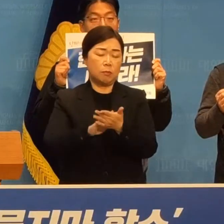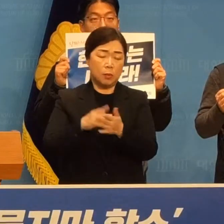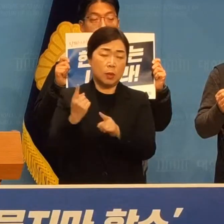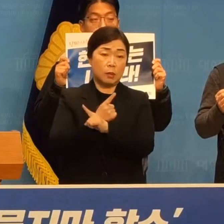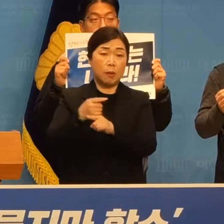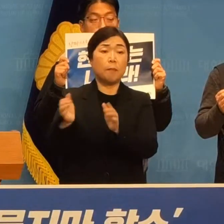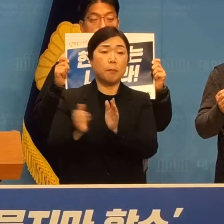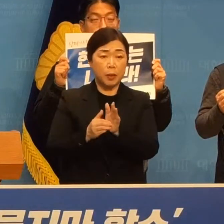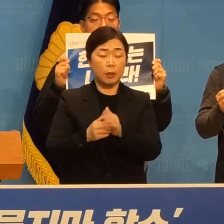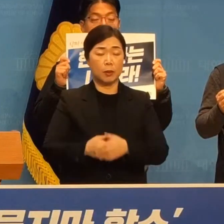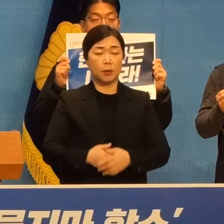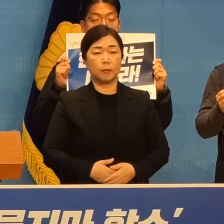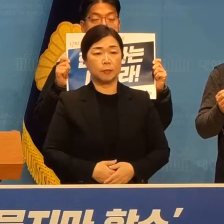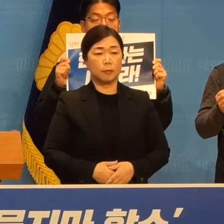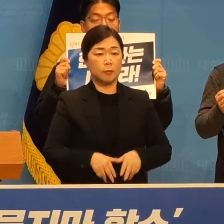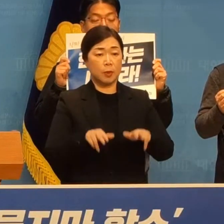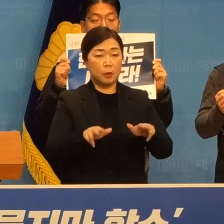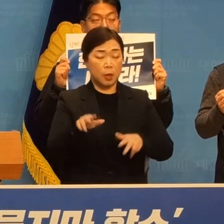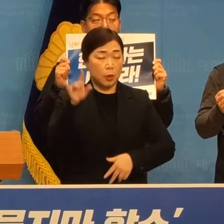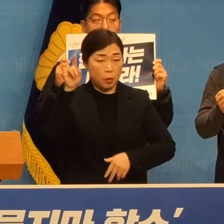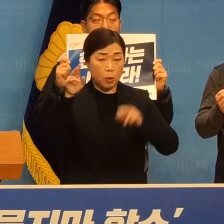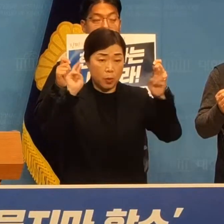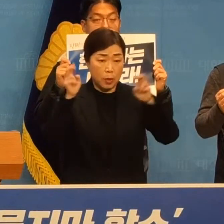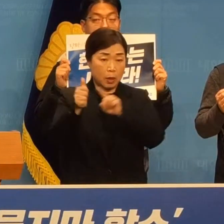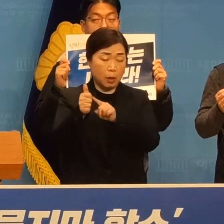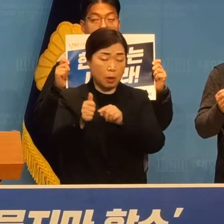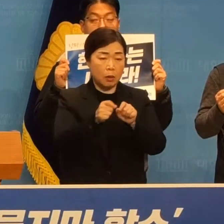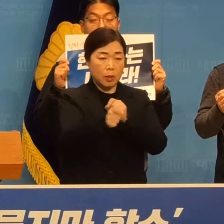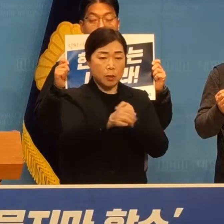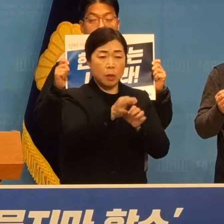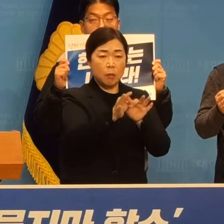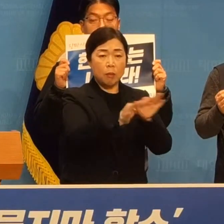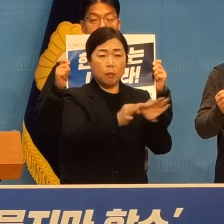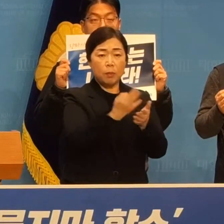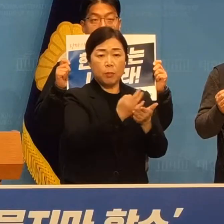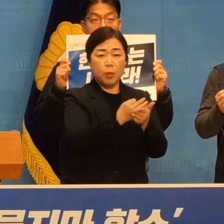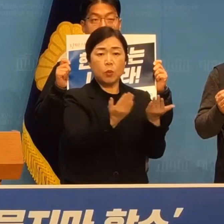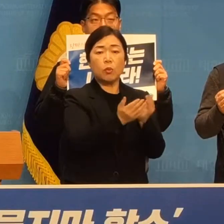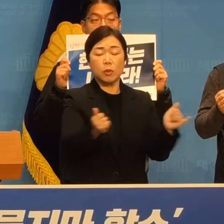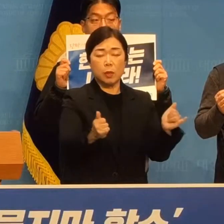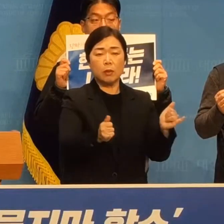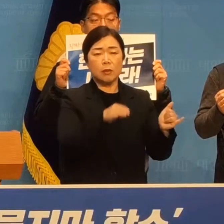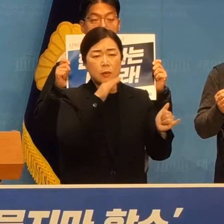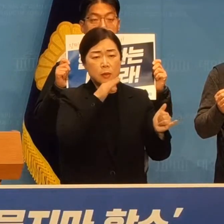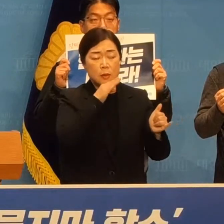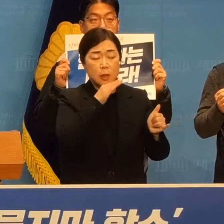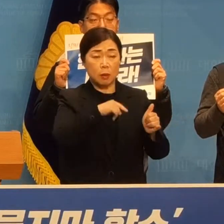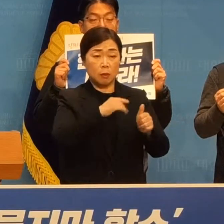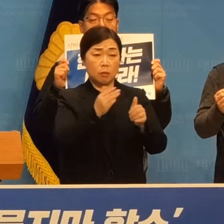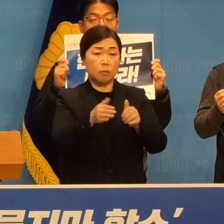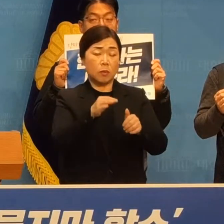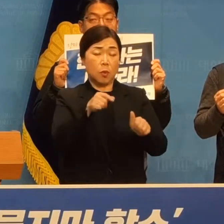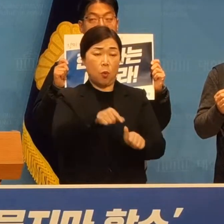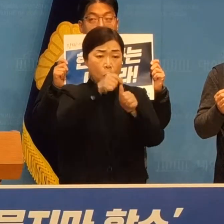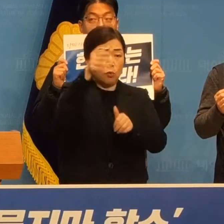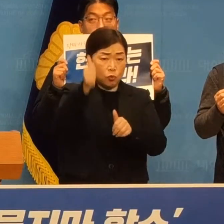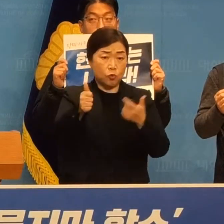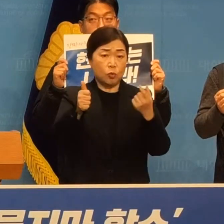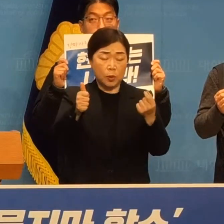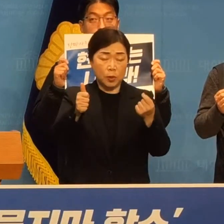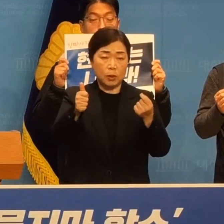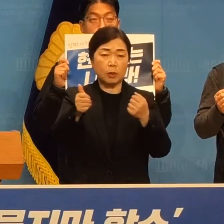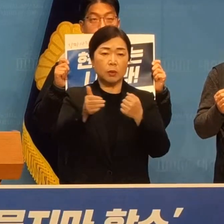자본이 대리점 자동차 판매 노동자들에 대해 실질적 지배력을 행사하는